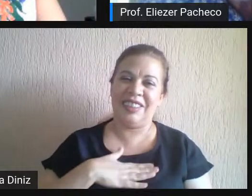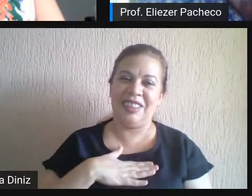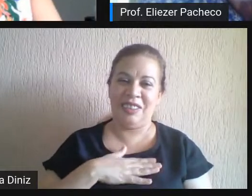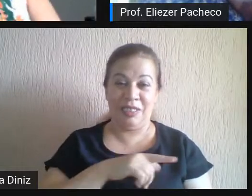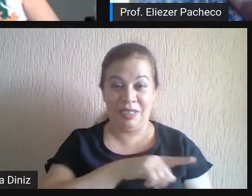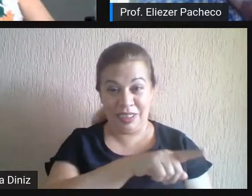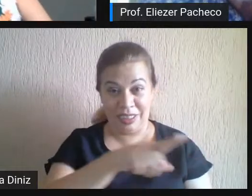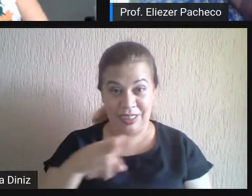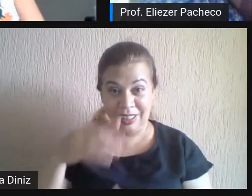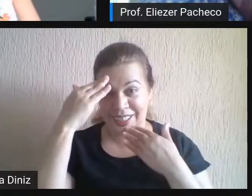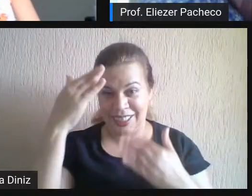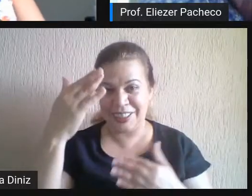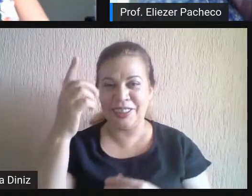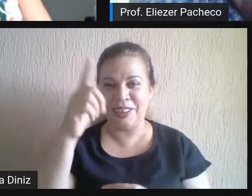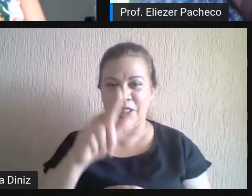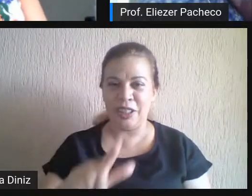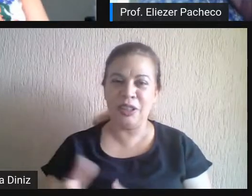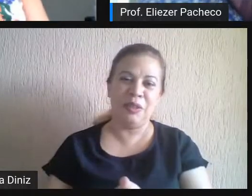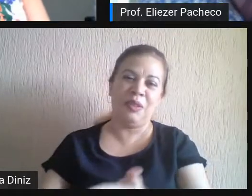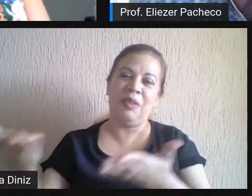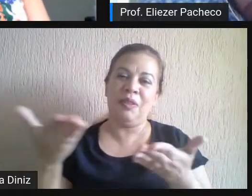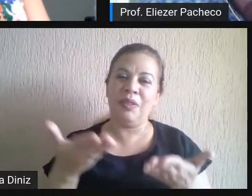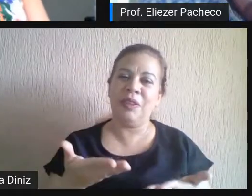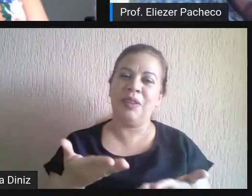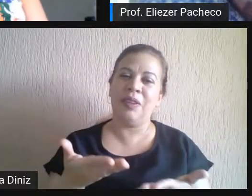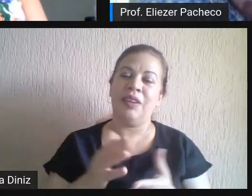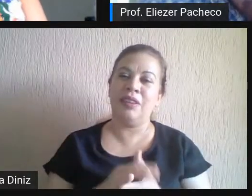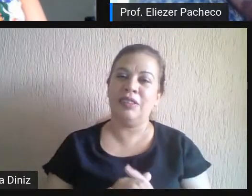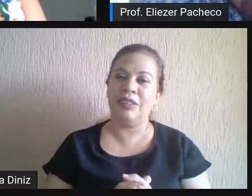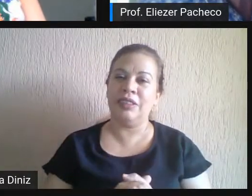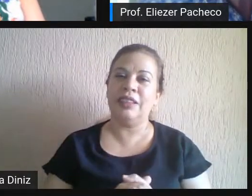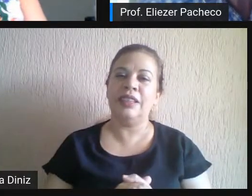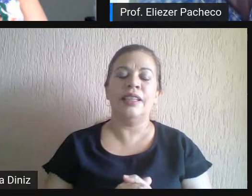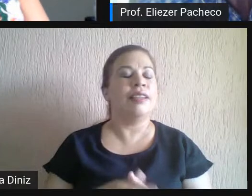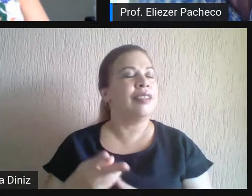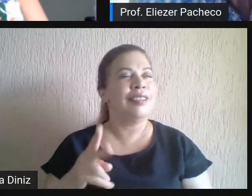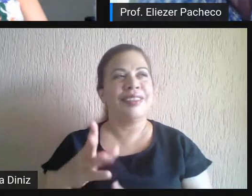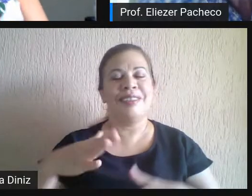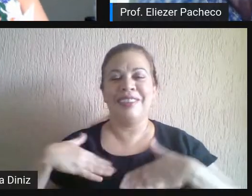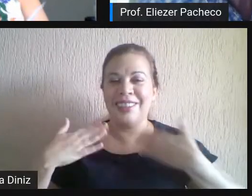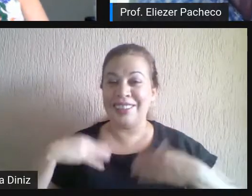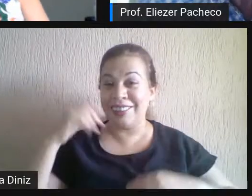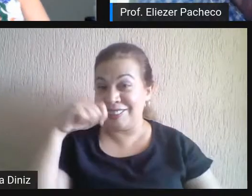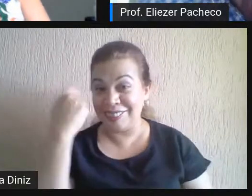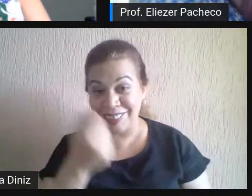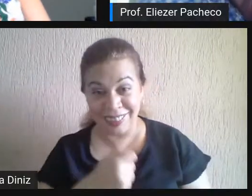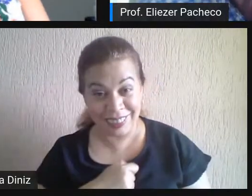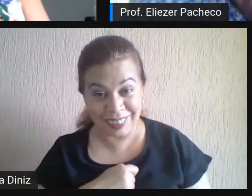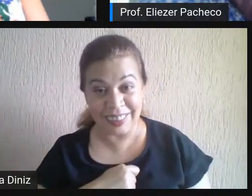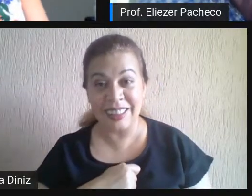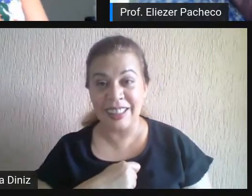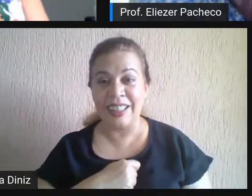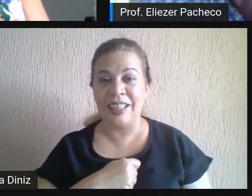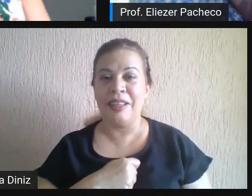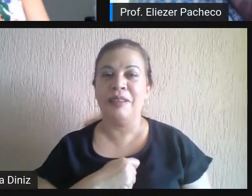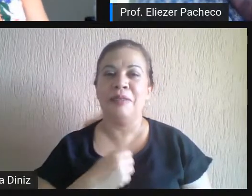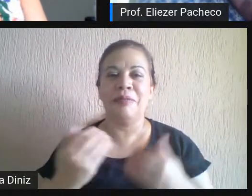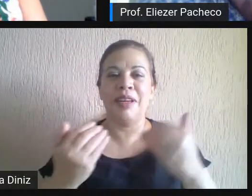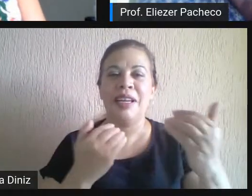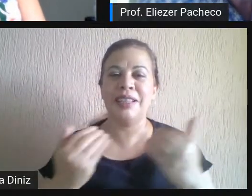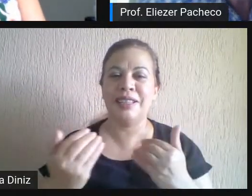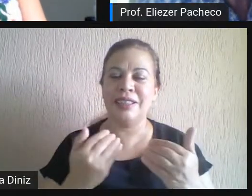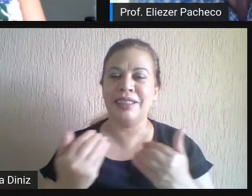uma vez o convite. Para mim, sempre é uma alegria e uma honra poder partilhar as